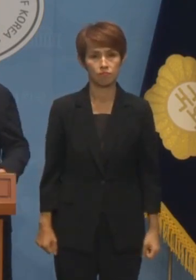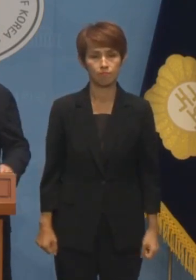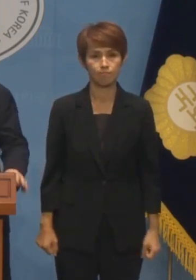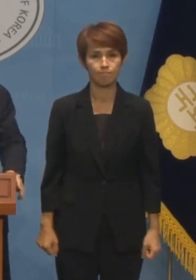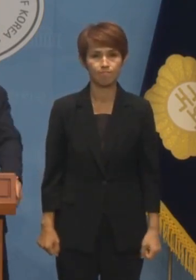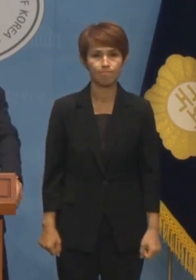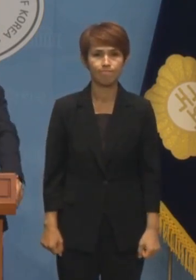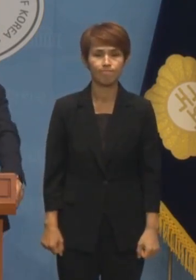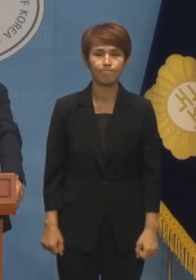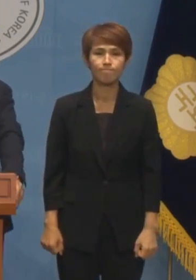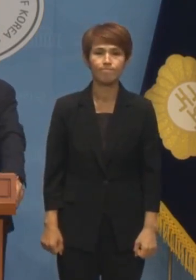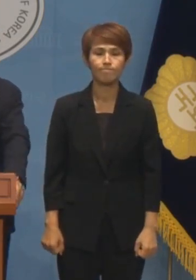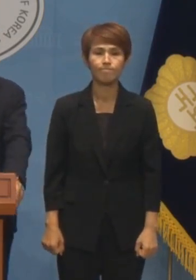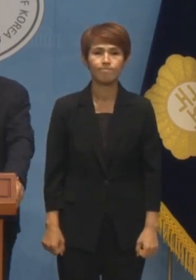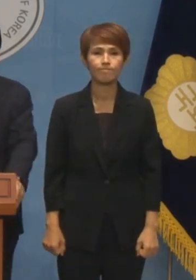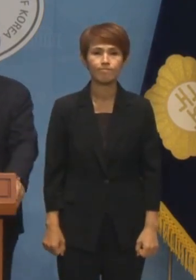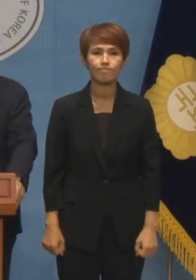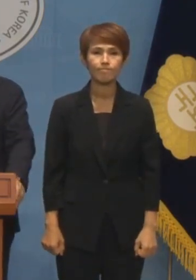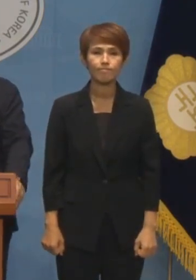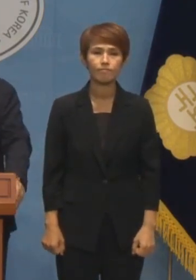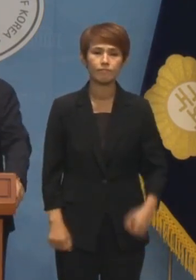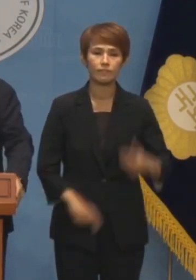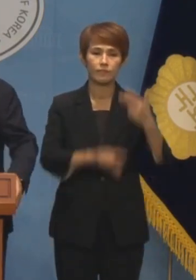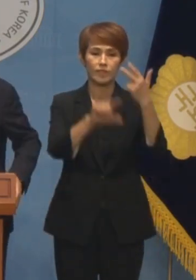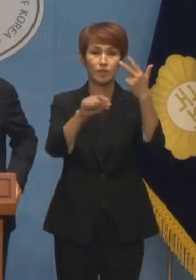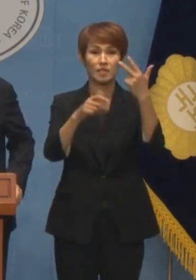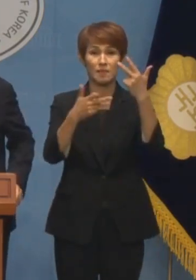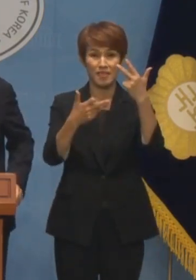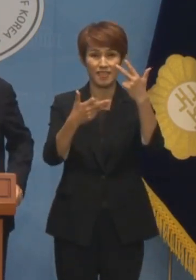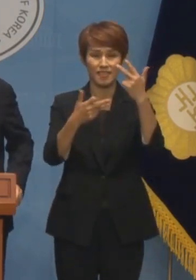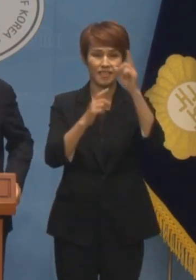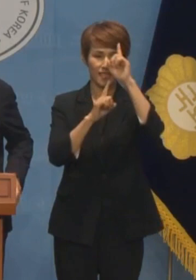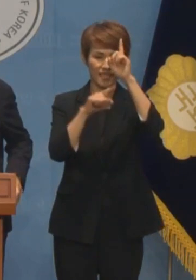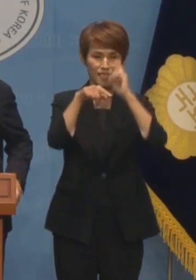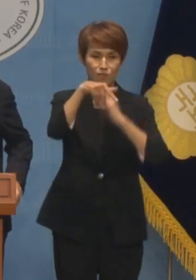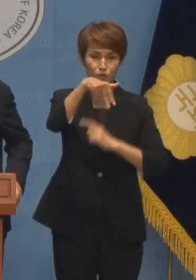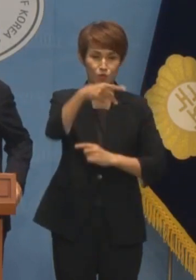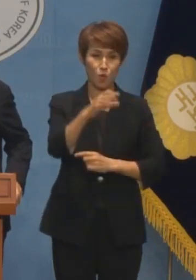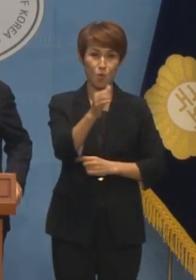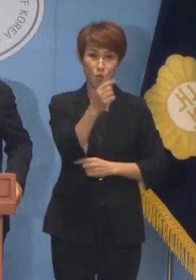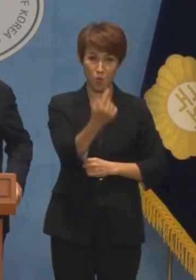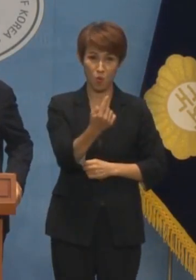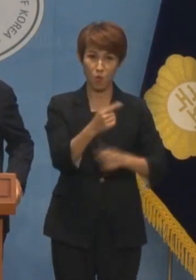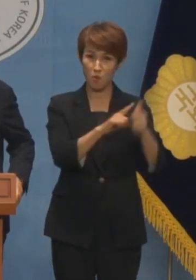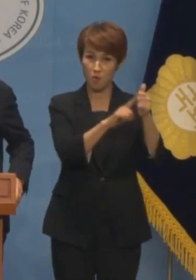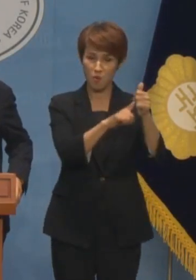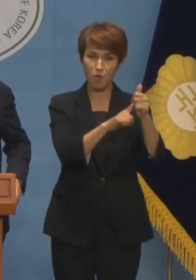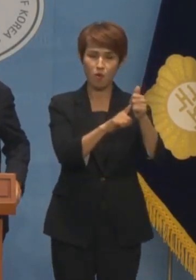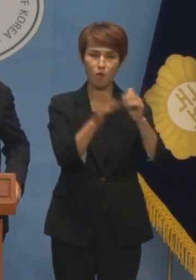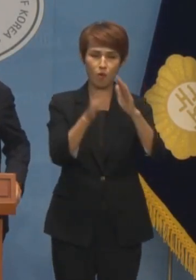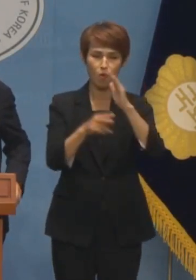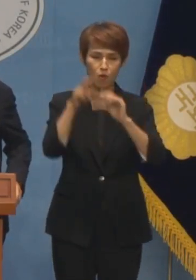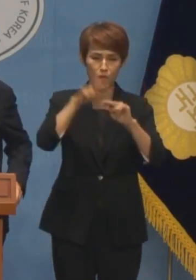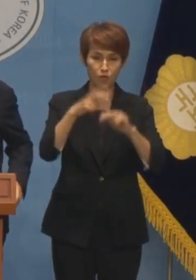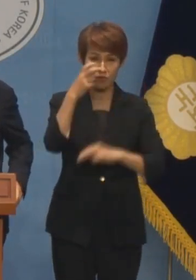사실 지난 18일 날 이종호가 공수처에 가서 진술을